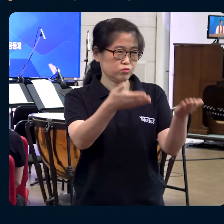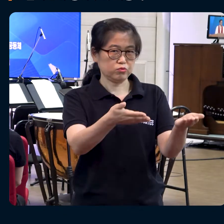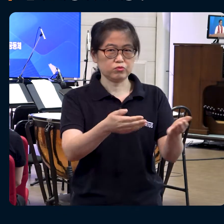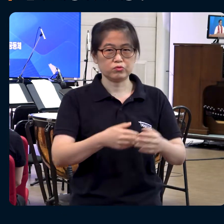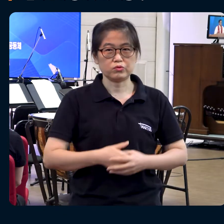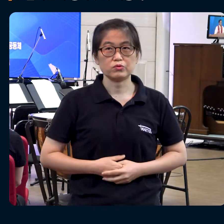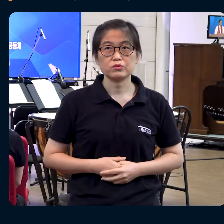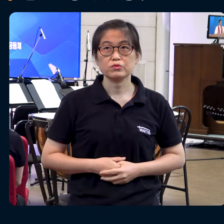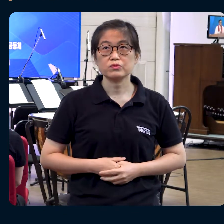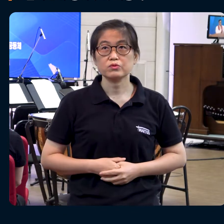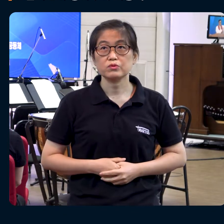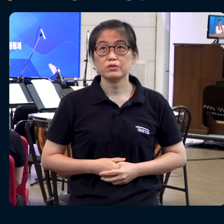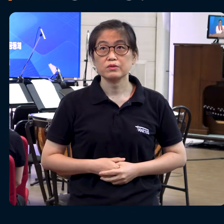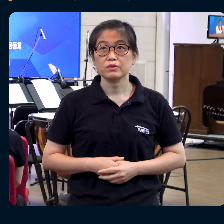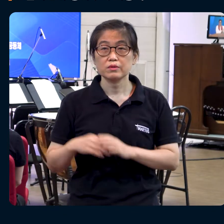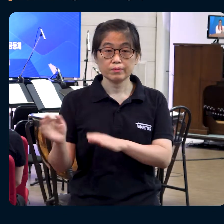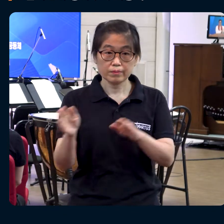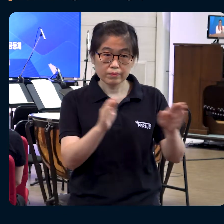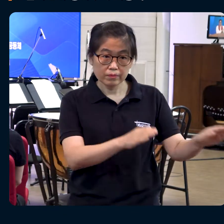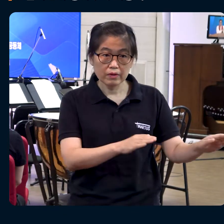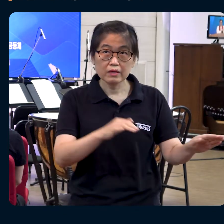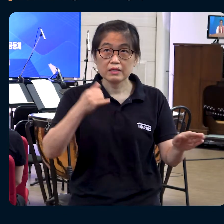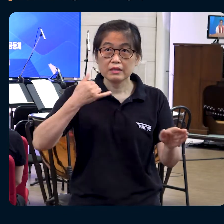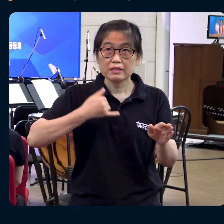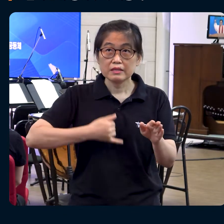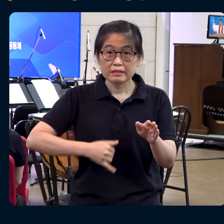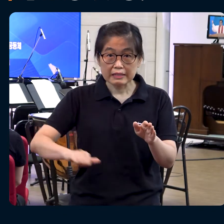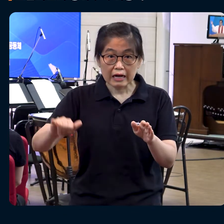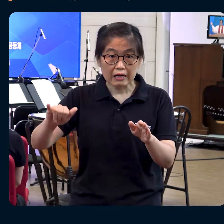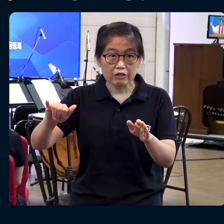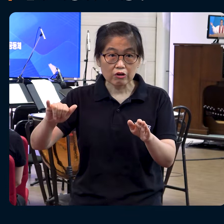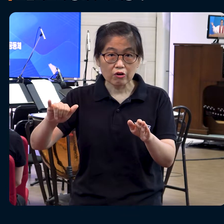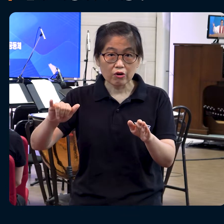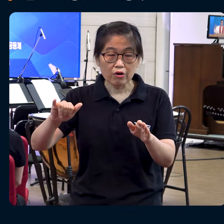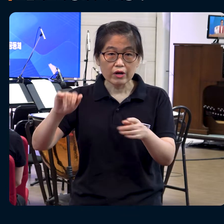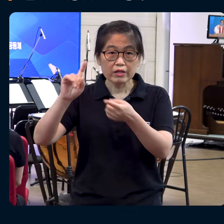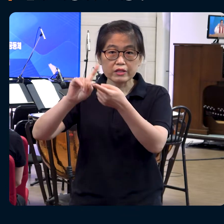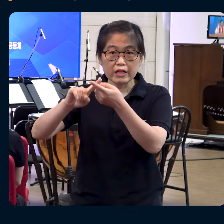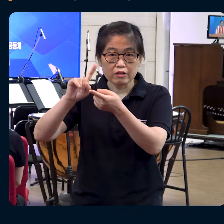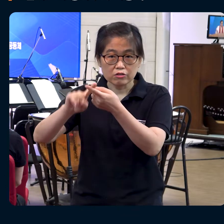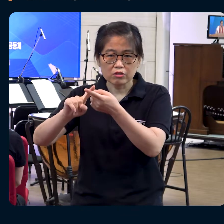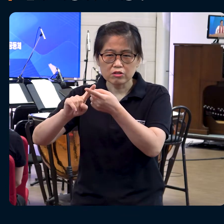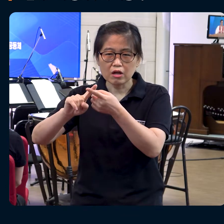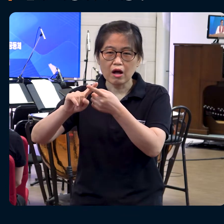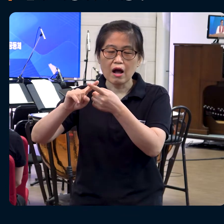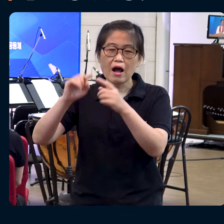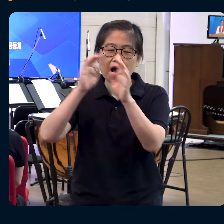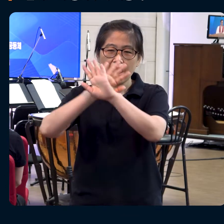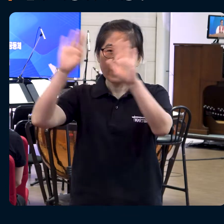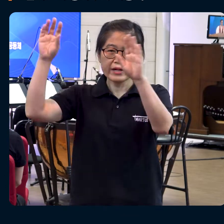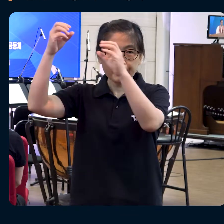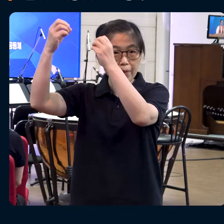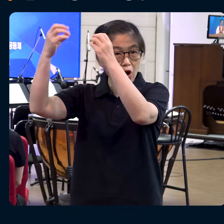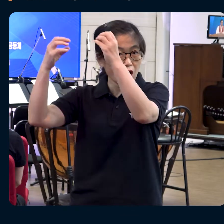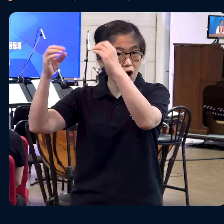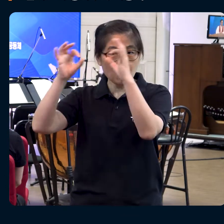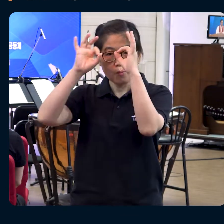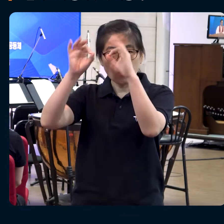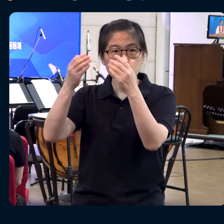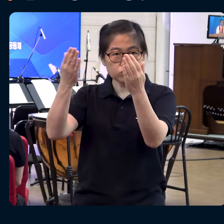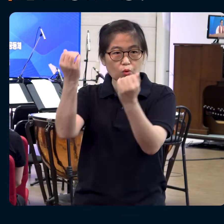그런데 이번에는요, 이 자녀의 약속 때는 하늘의 별을 보여주면서 그러면서 그를 설득하셨잖아요. 근데